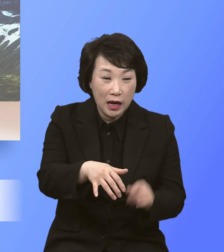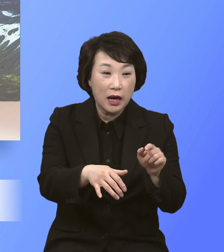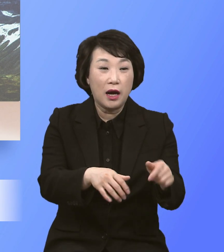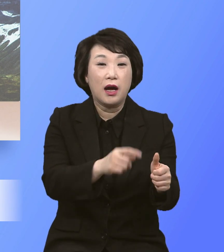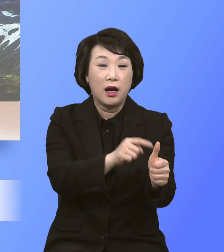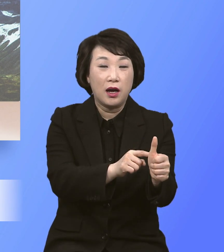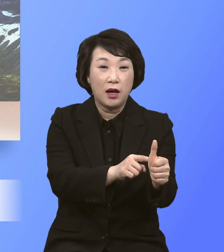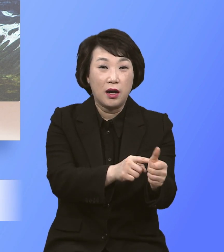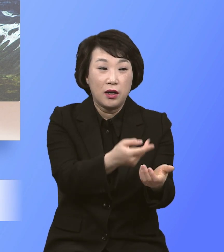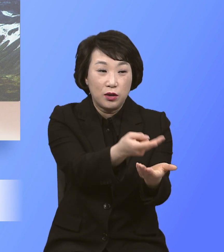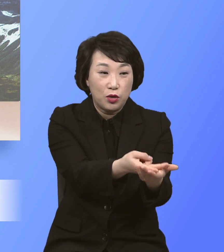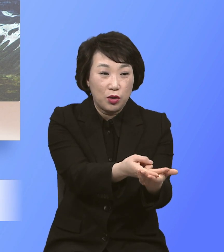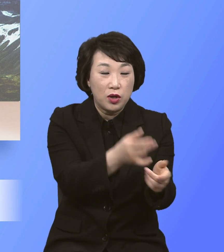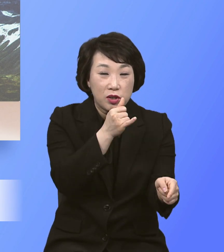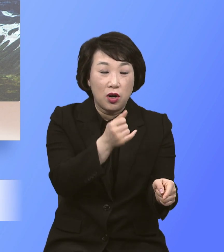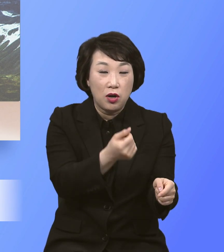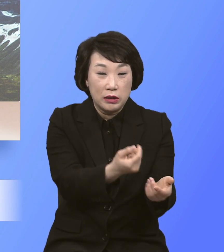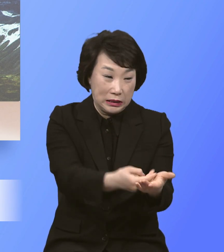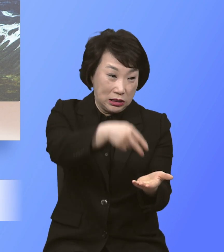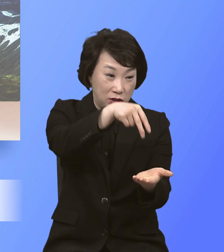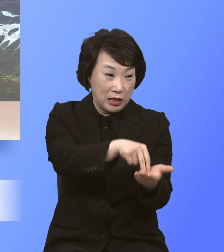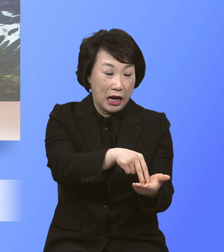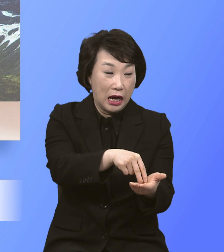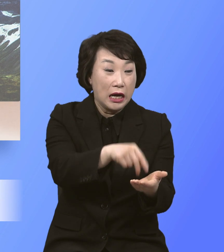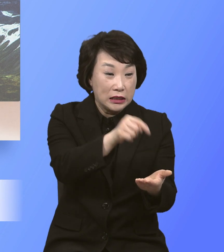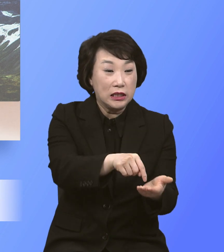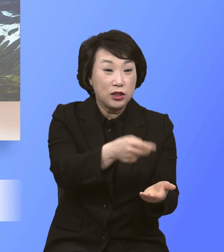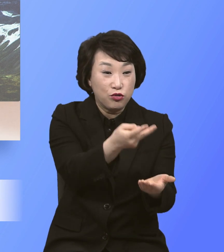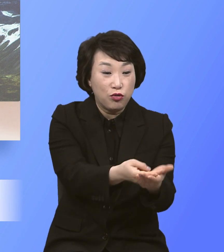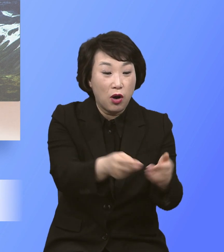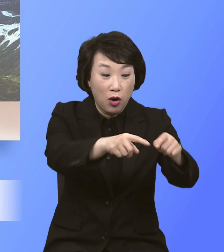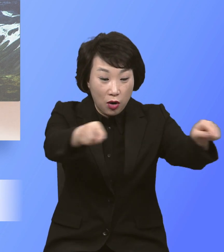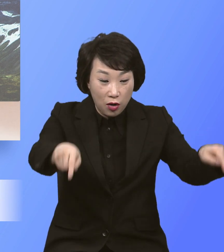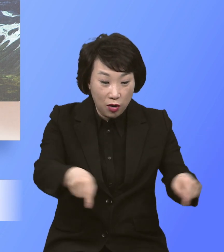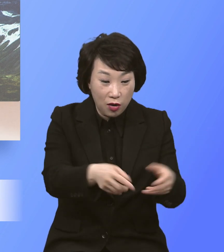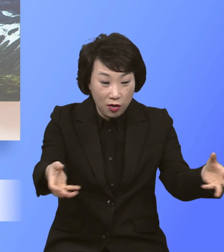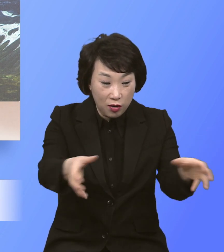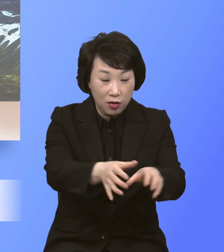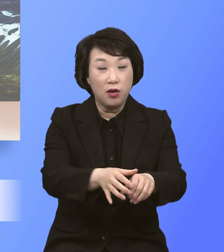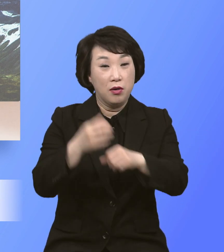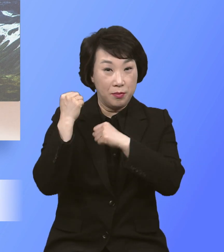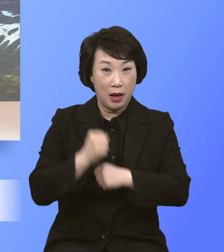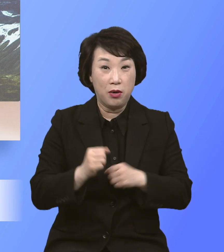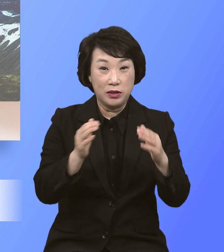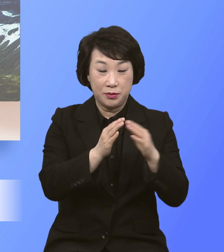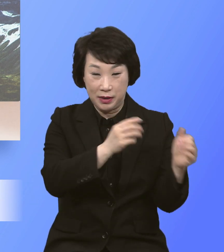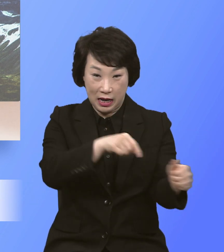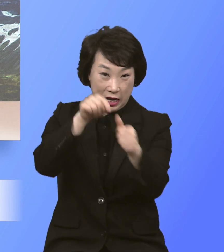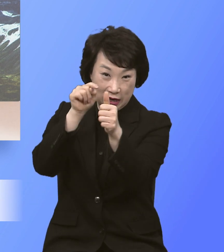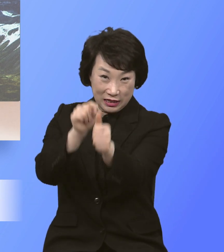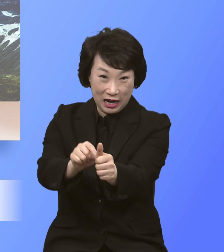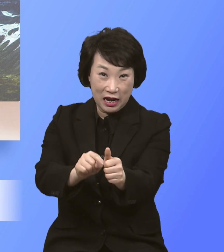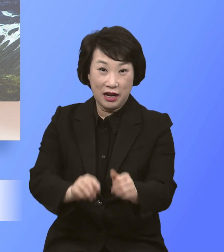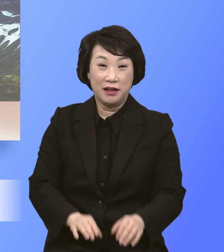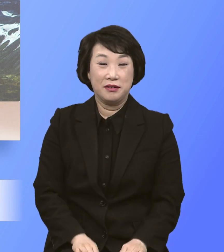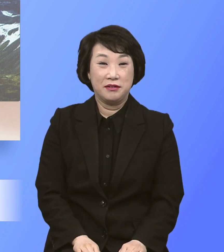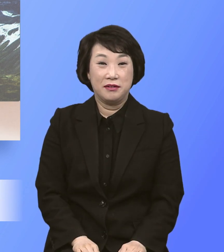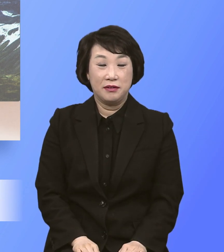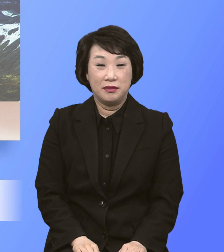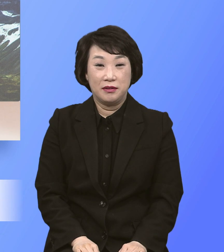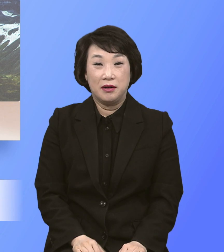중풍병자에게 이르시되 일어나 침상을 가지고 집으로 가라